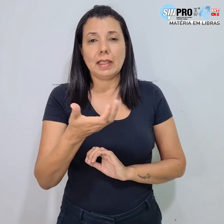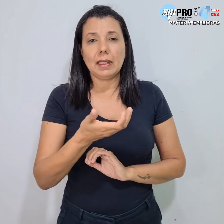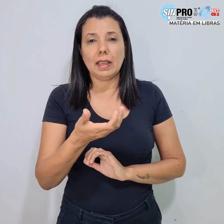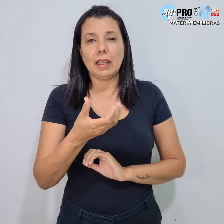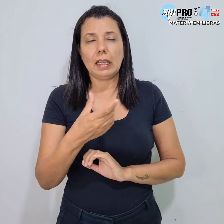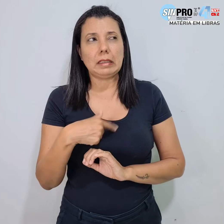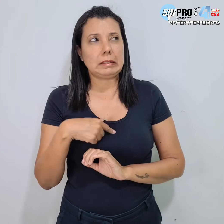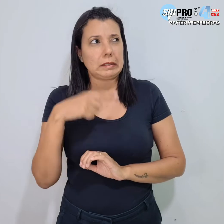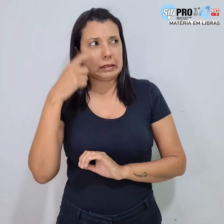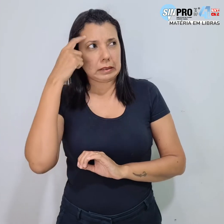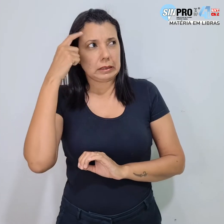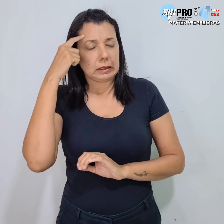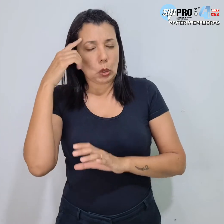Pretende de forma calculista,